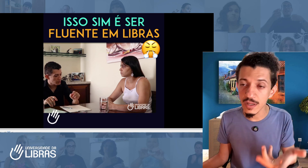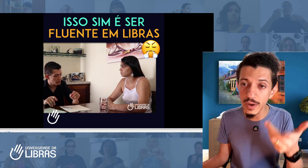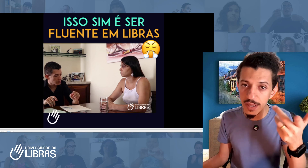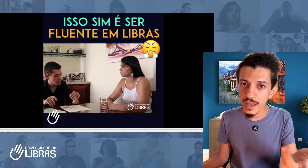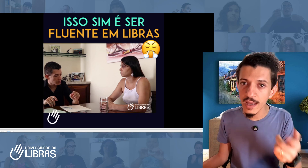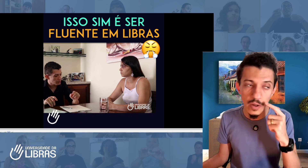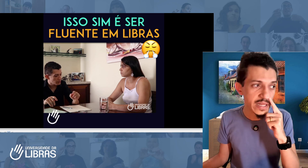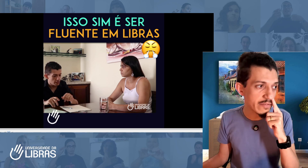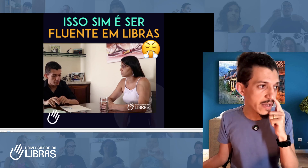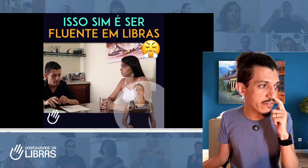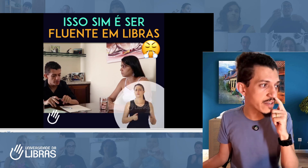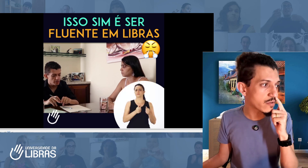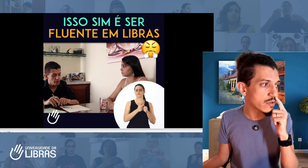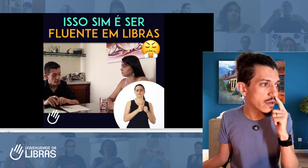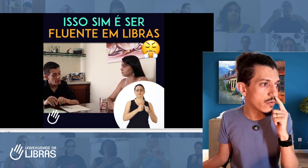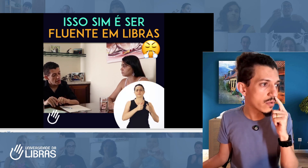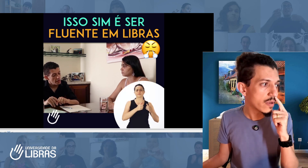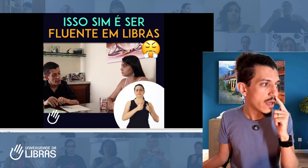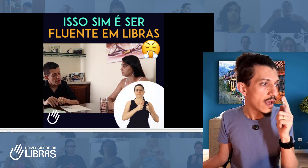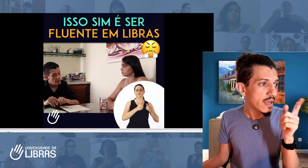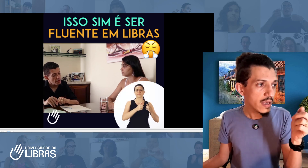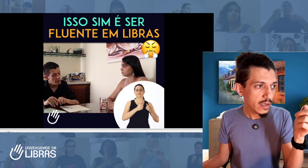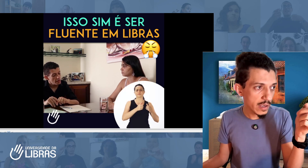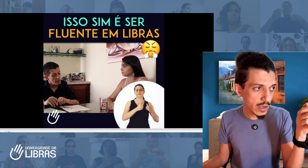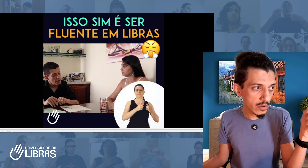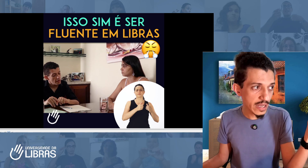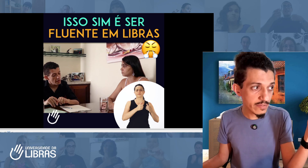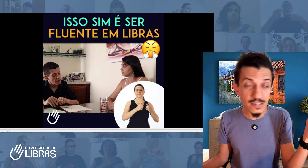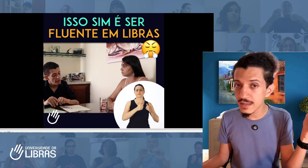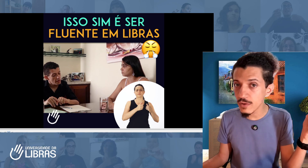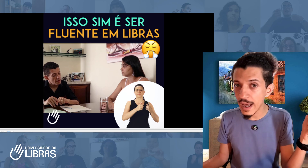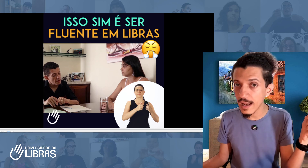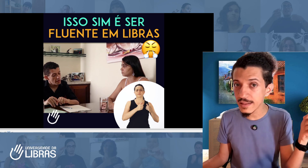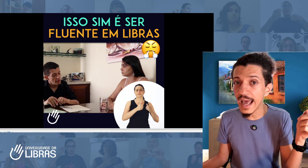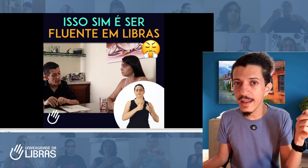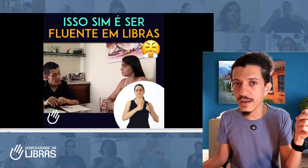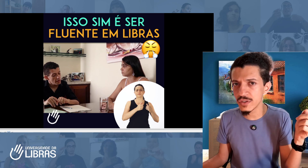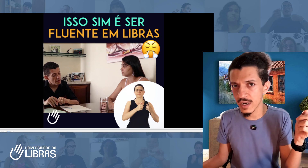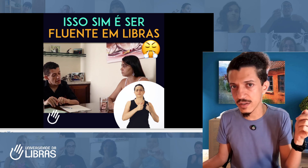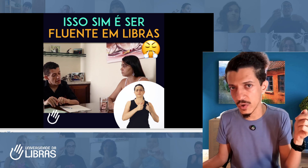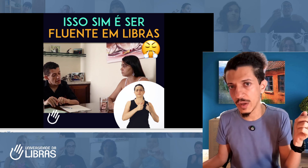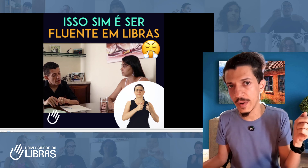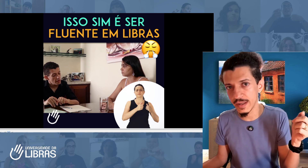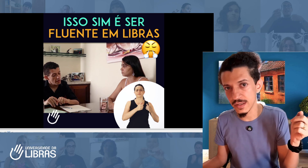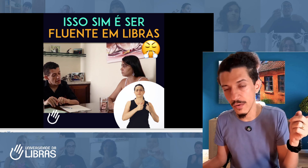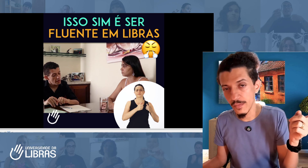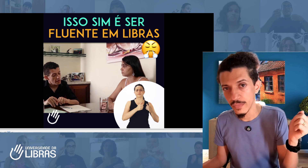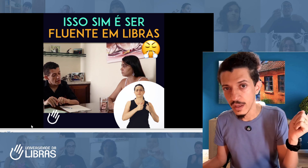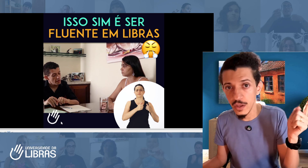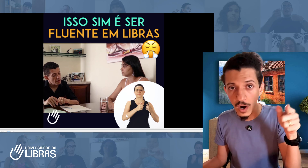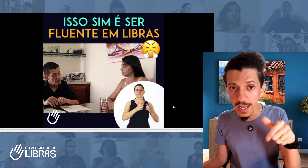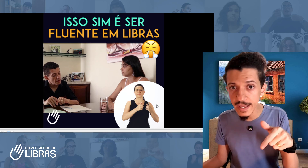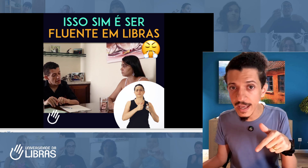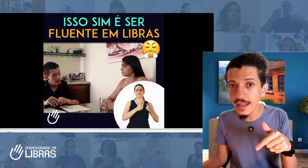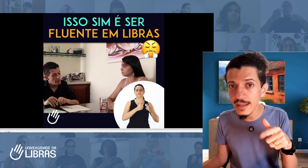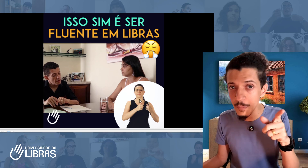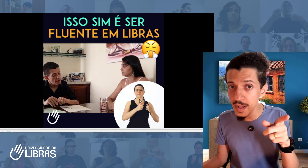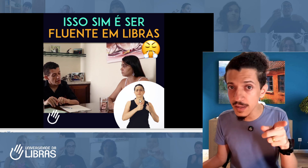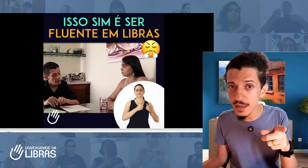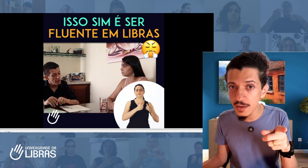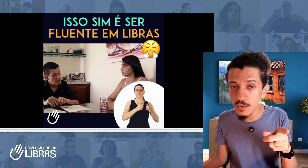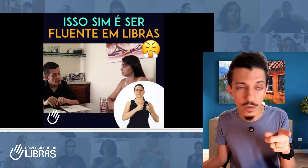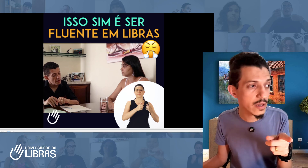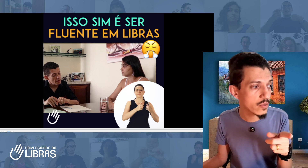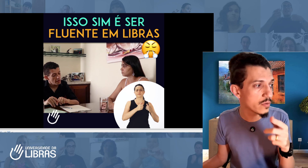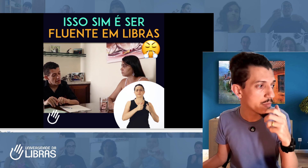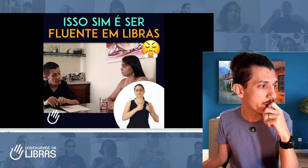Então aqui eu estava gravando esse conteúdo e eu estava ensinando ela técnicas de tradução e interpretação. E olha quem está interpretando